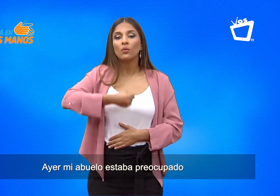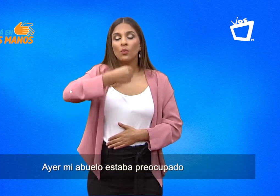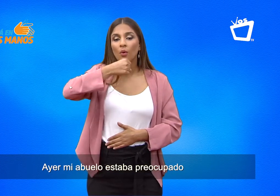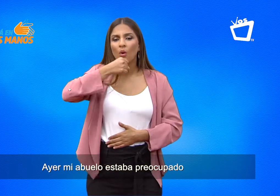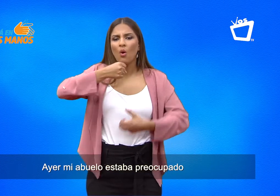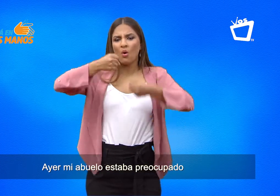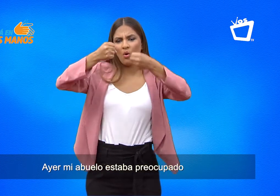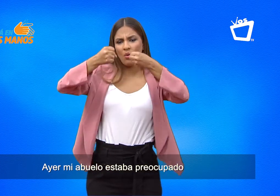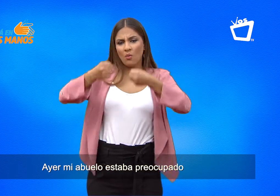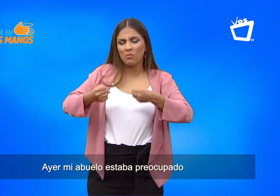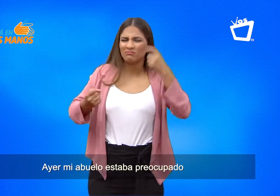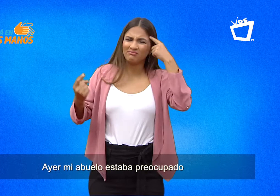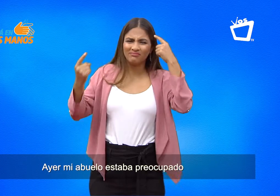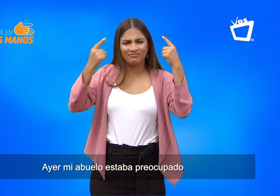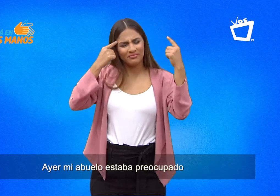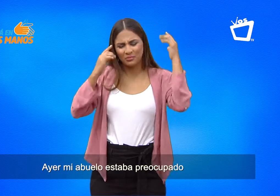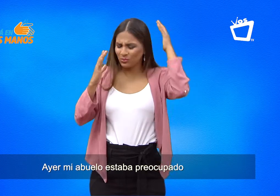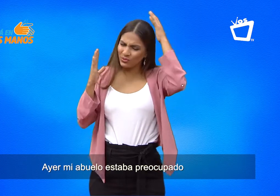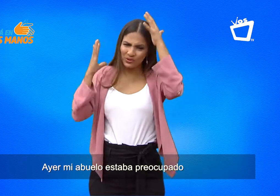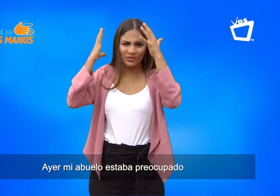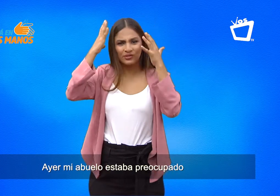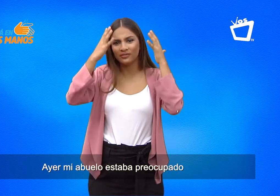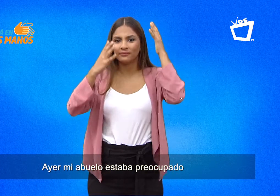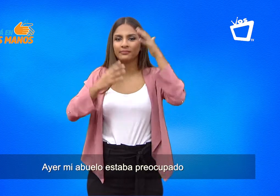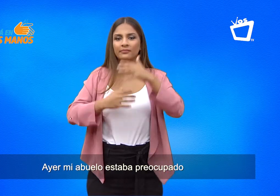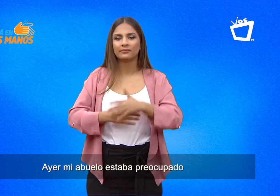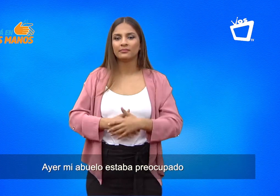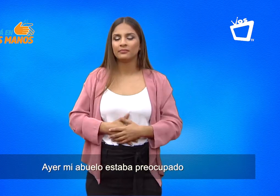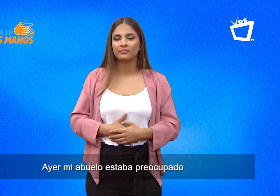Ayer mi abuelo estaba preocupado.